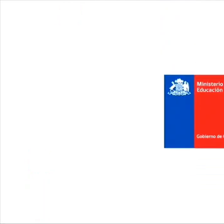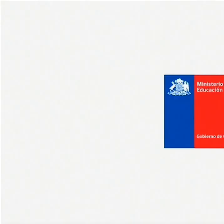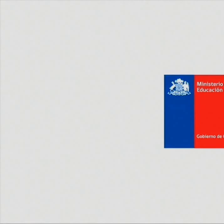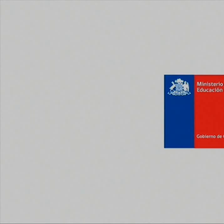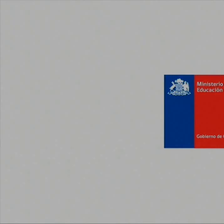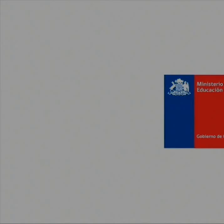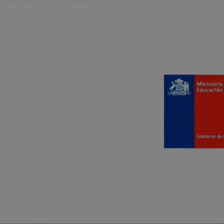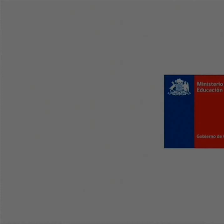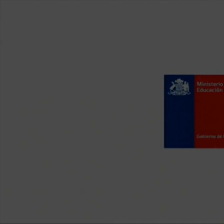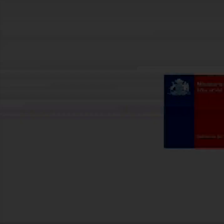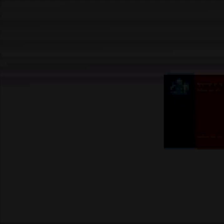Chile